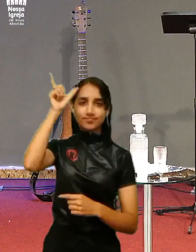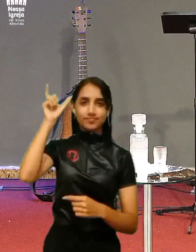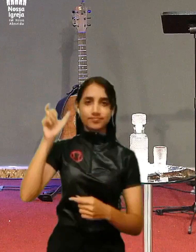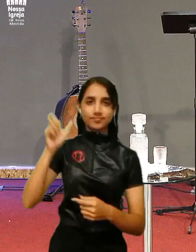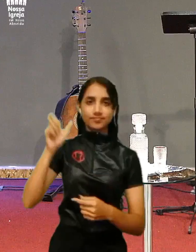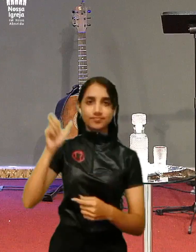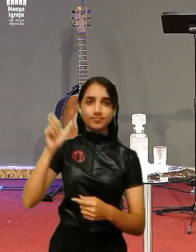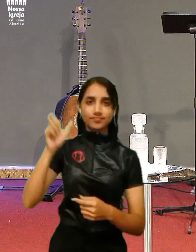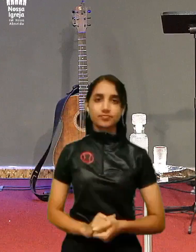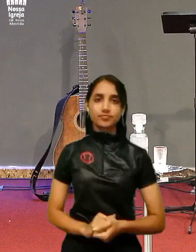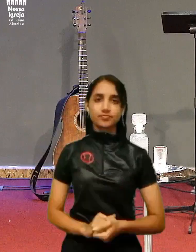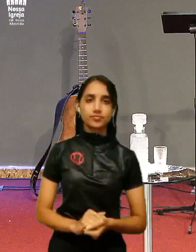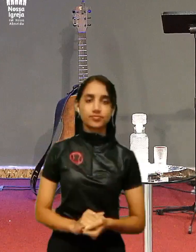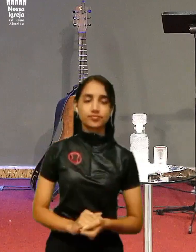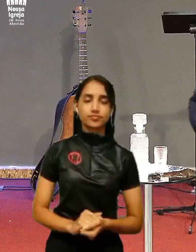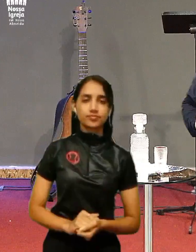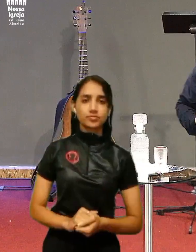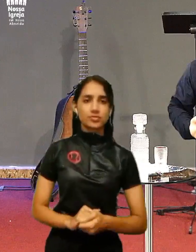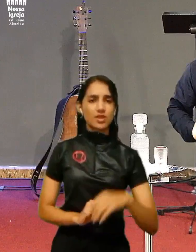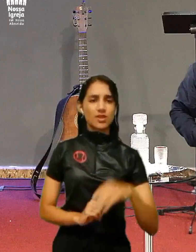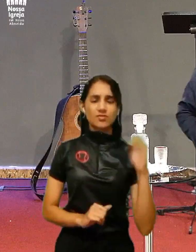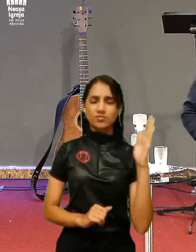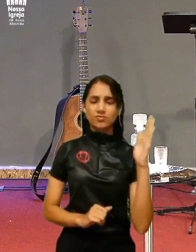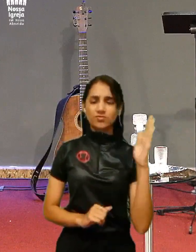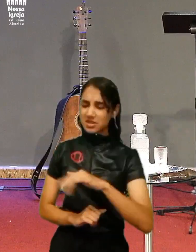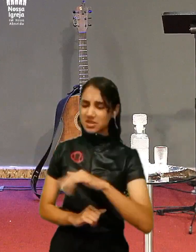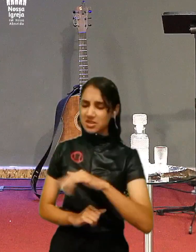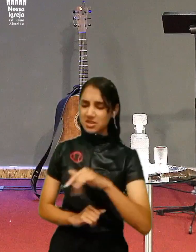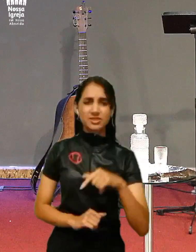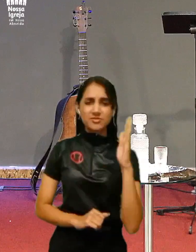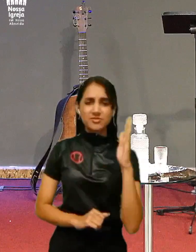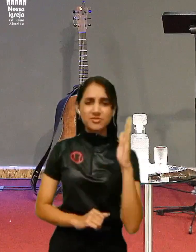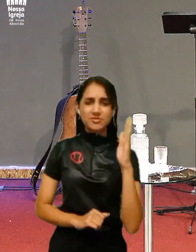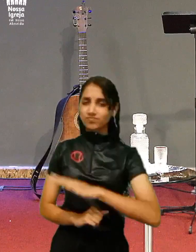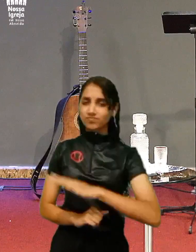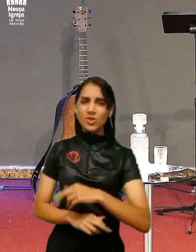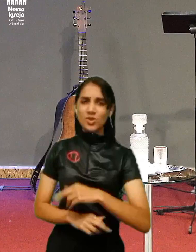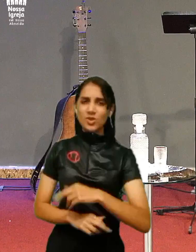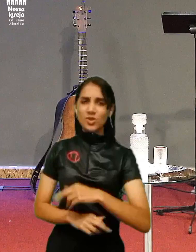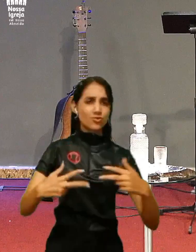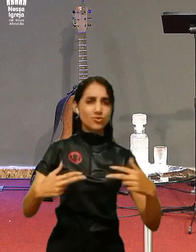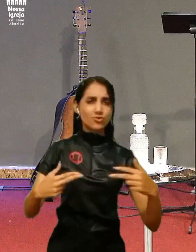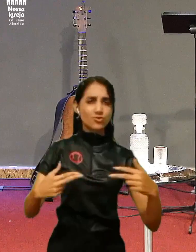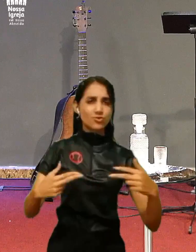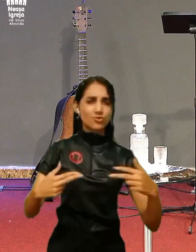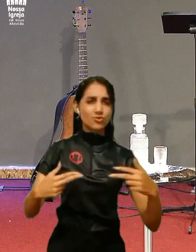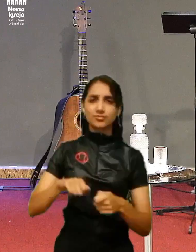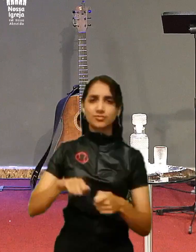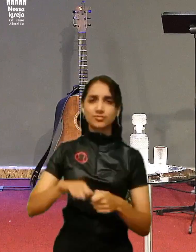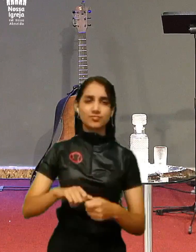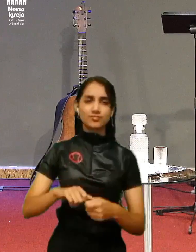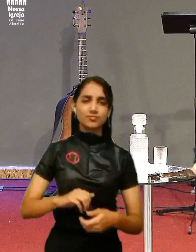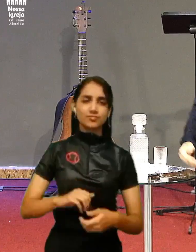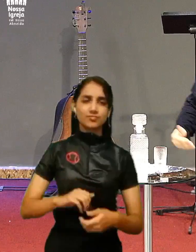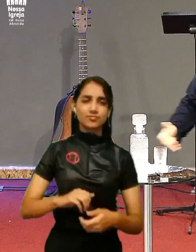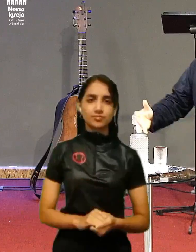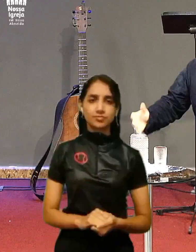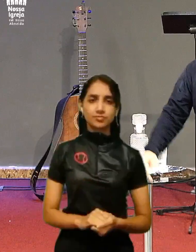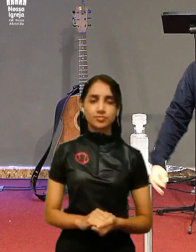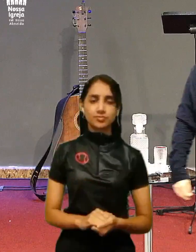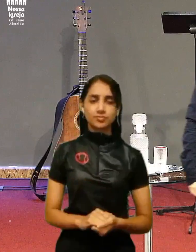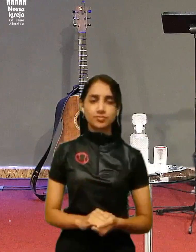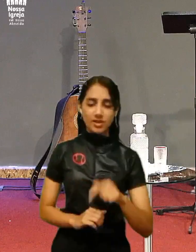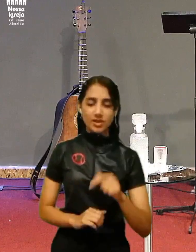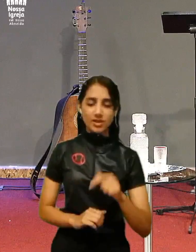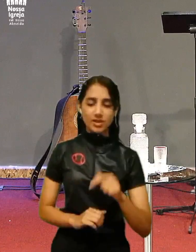Ruindade, maldade, e eu fico imaginando o coração de Ezequiel apertado diante disso tudo, e um povo que não queria se